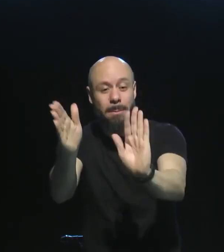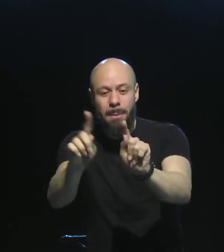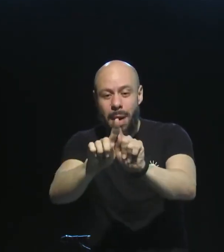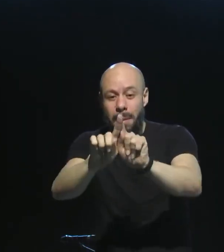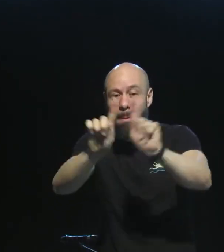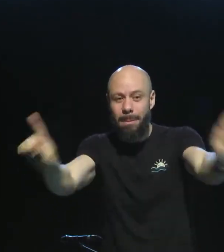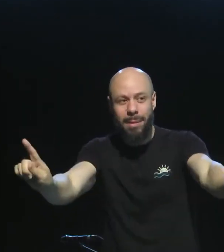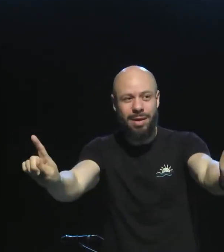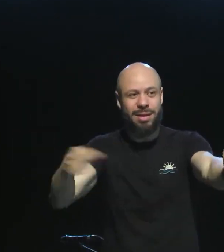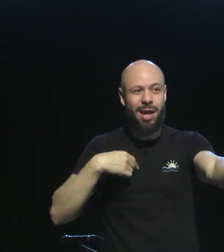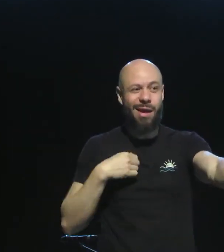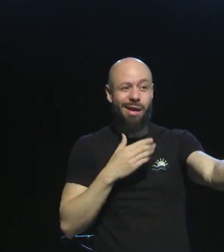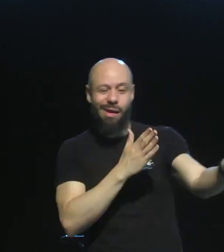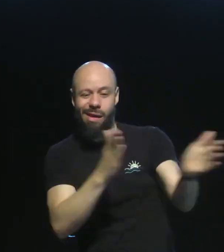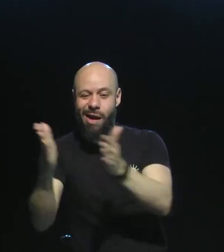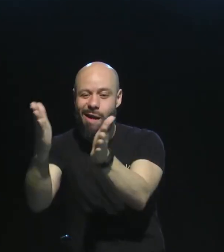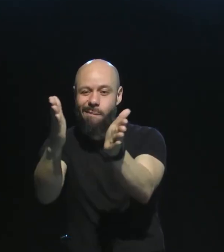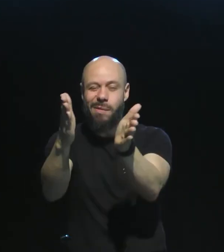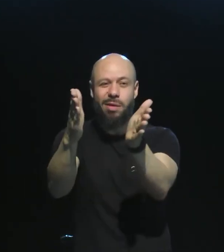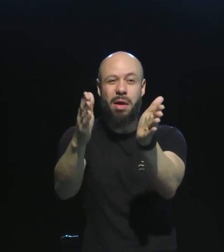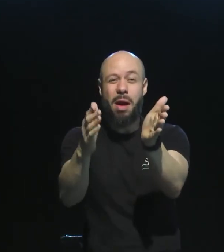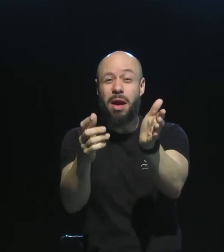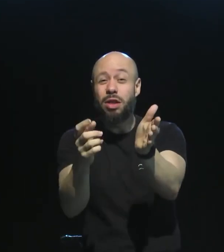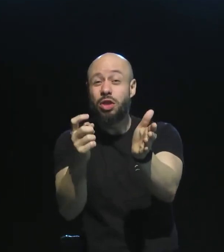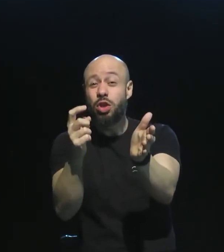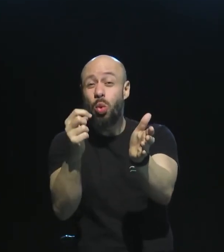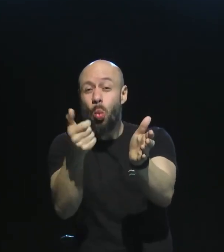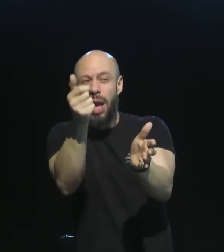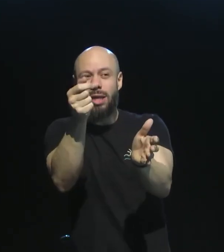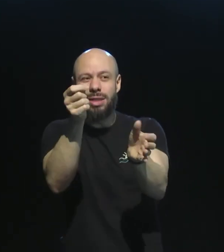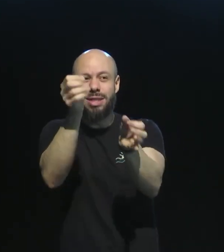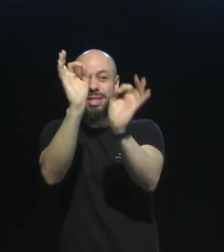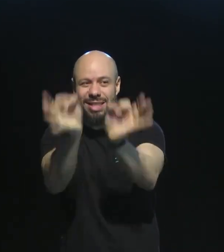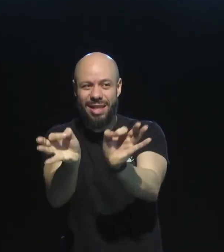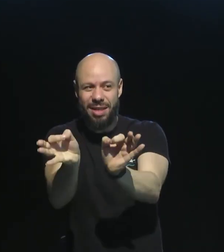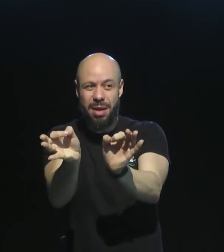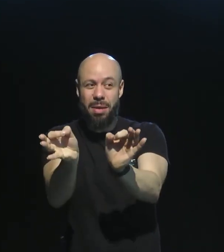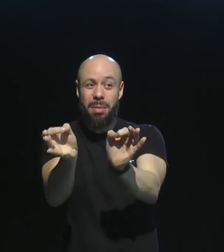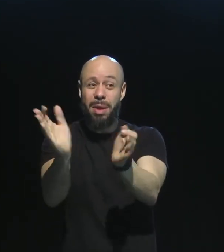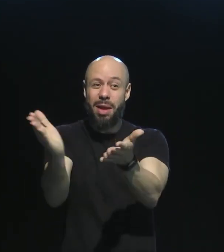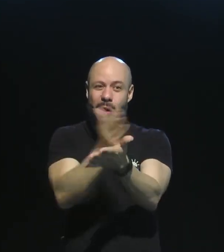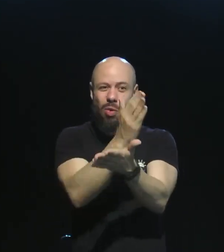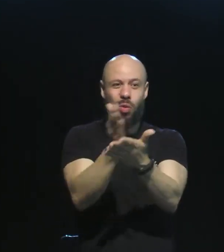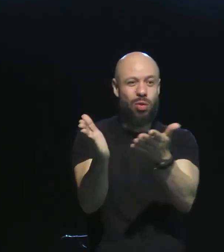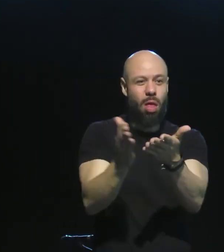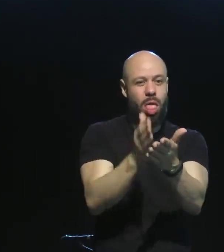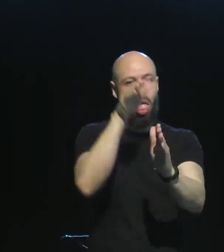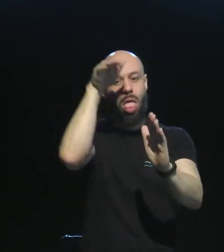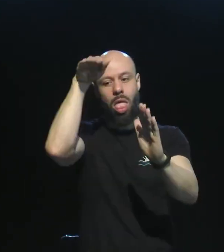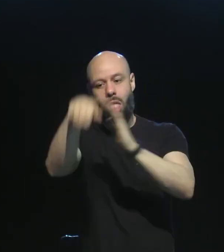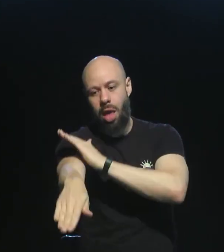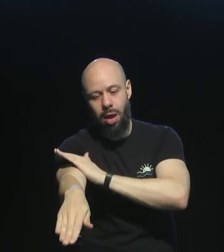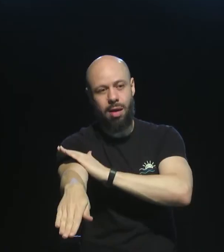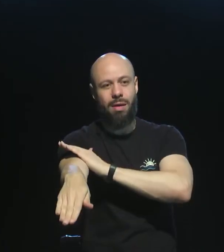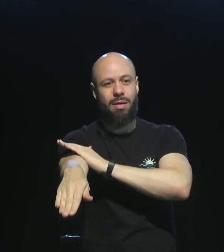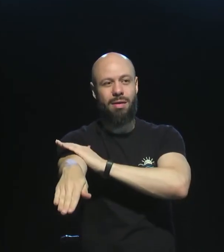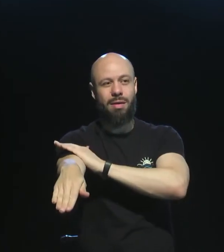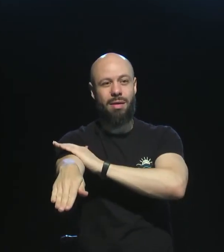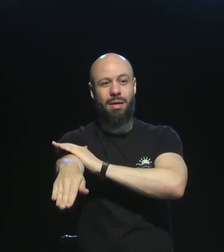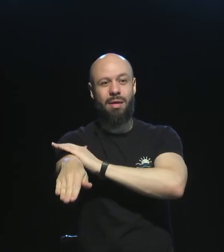Existem caminhos que parecem certos, mas quem os segue acabará encontrando a